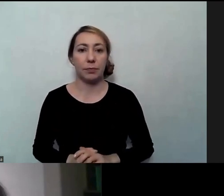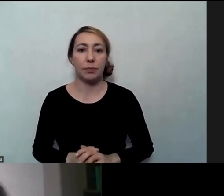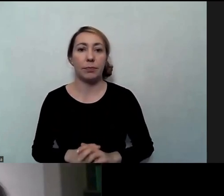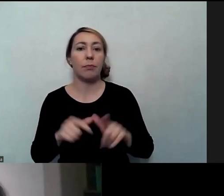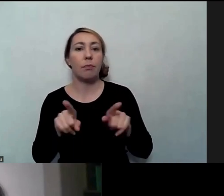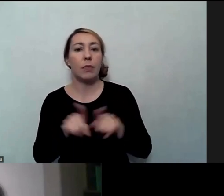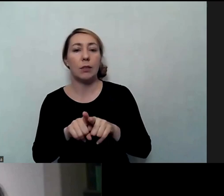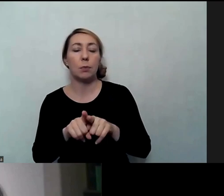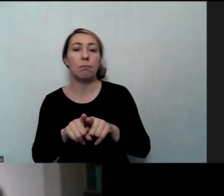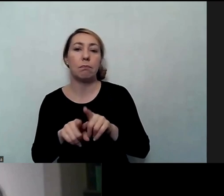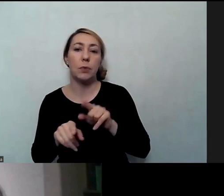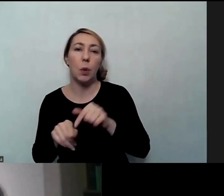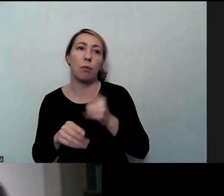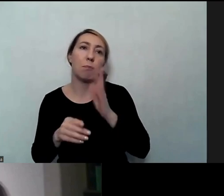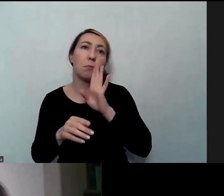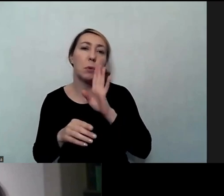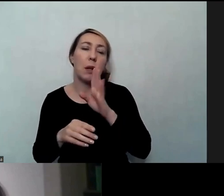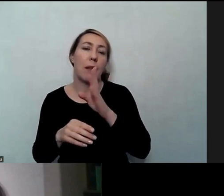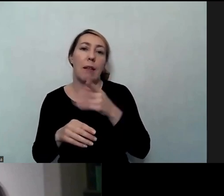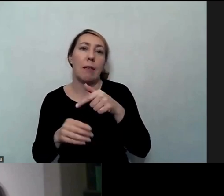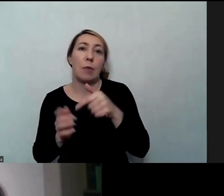też jest takim elementem, który